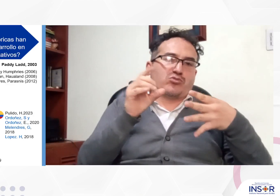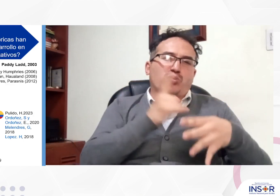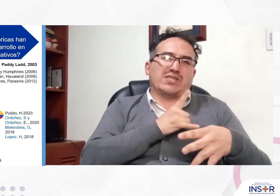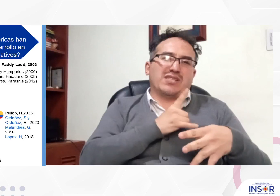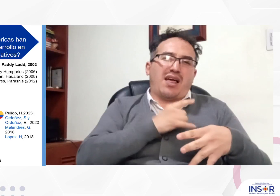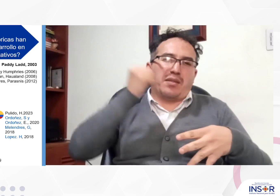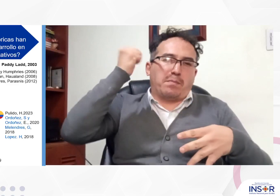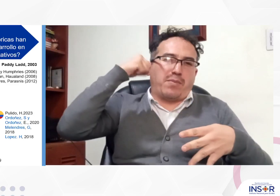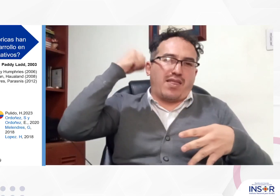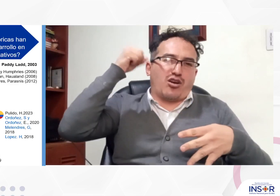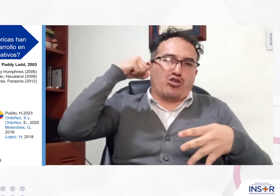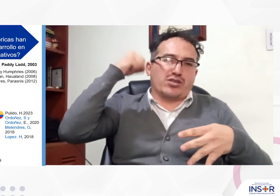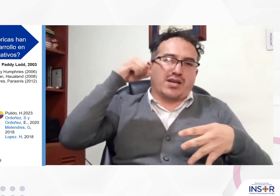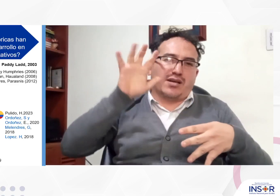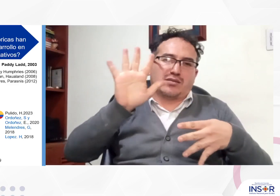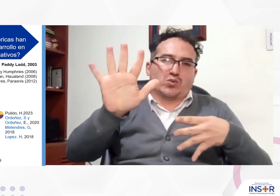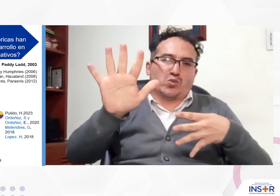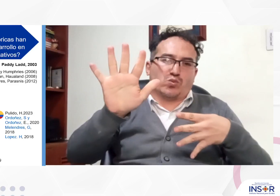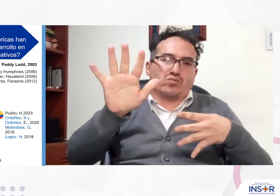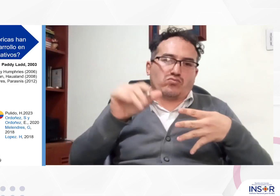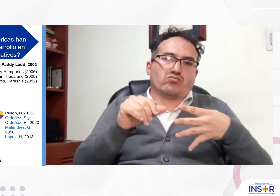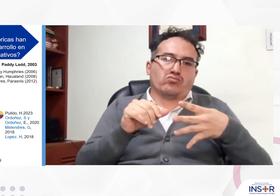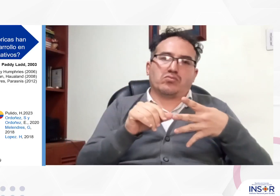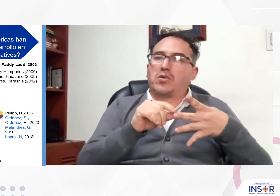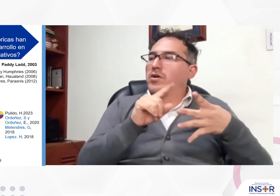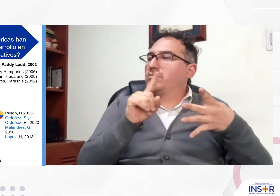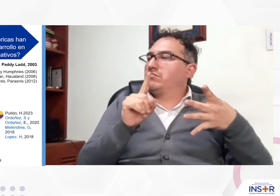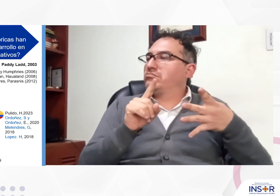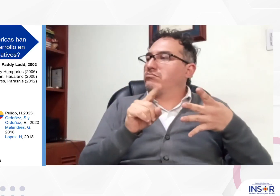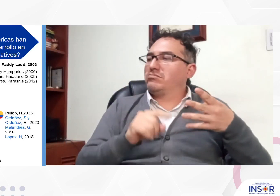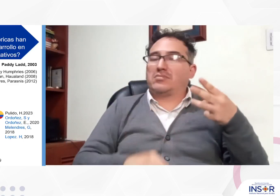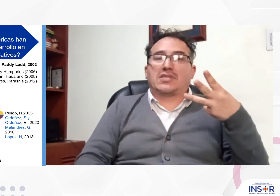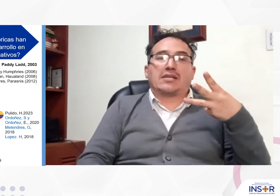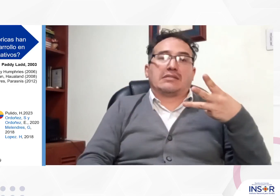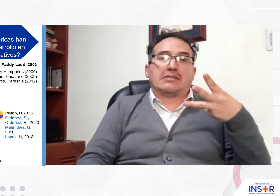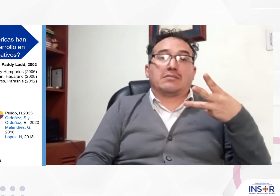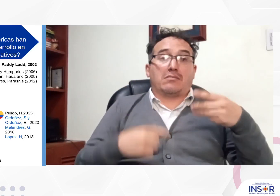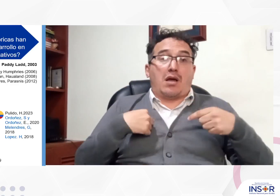Pulido, de la Universidad Pedagógica Nacional,